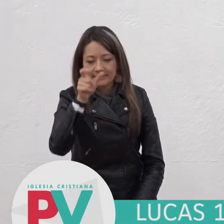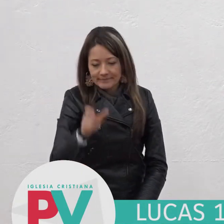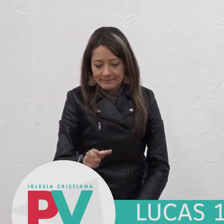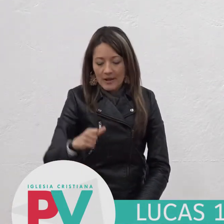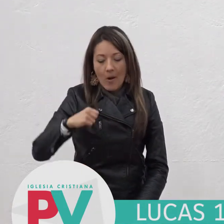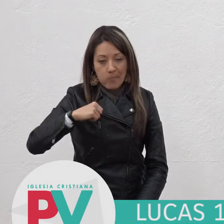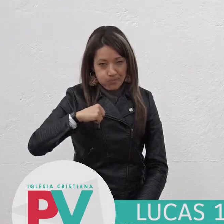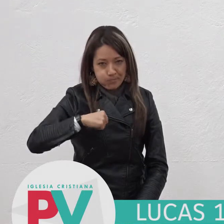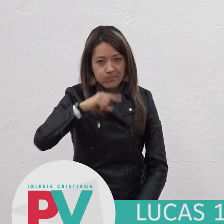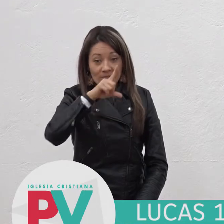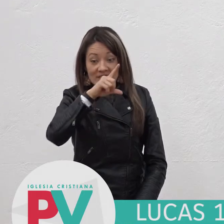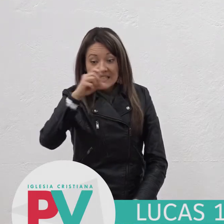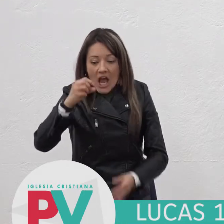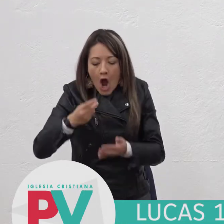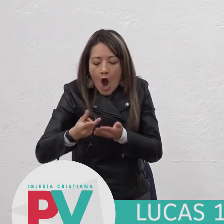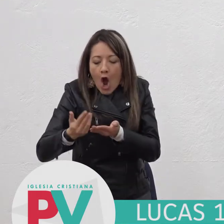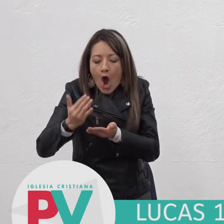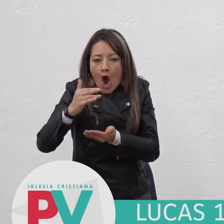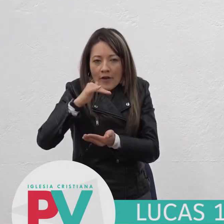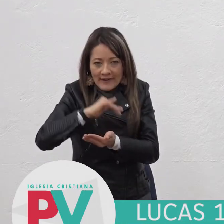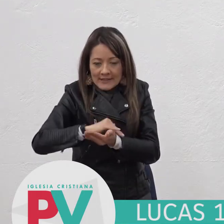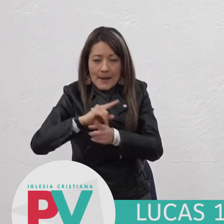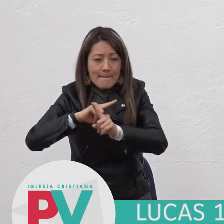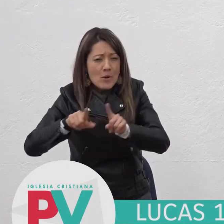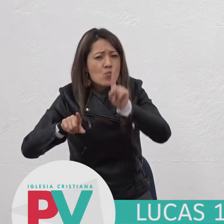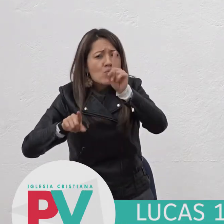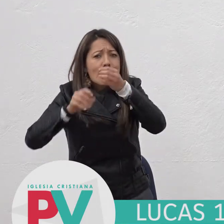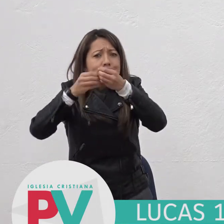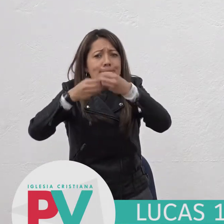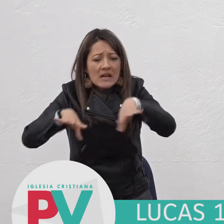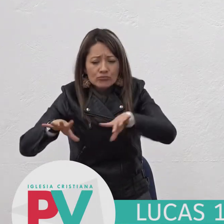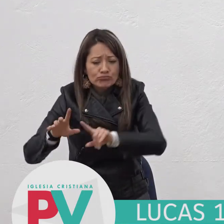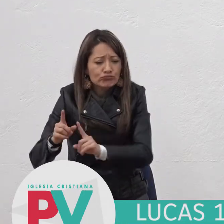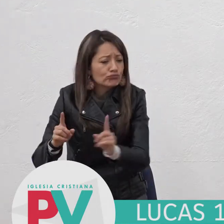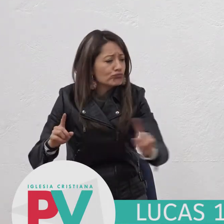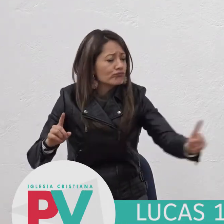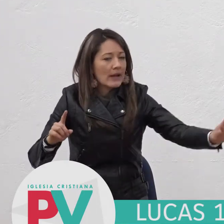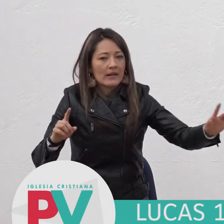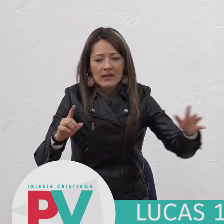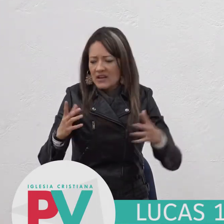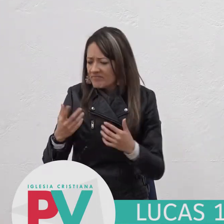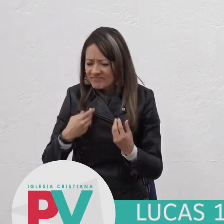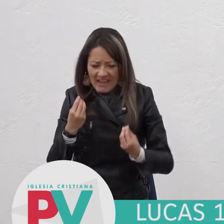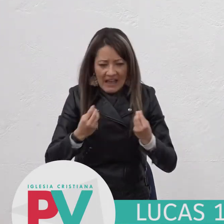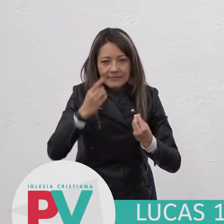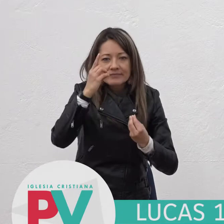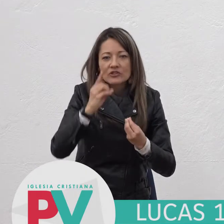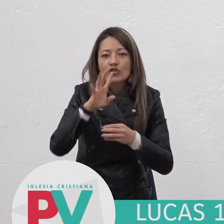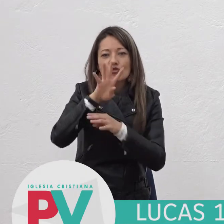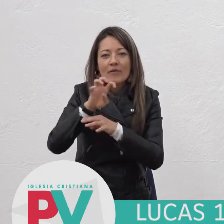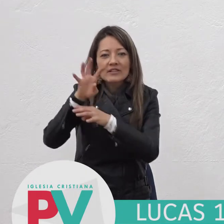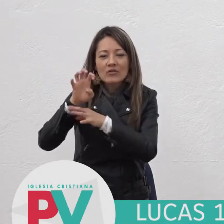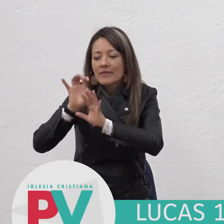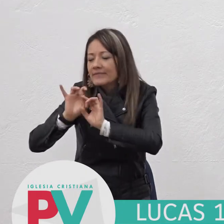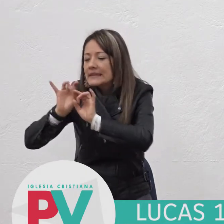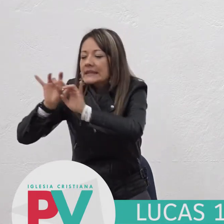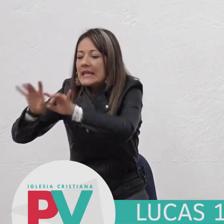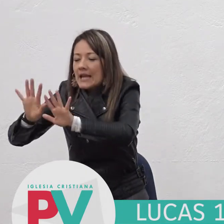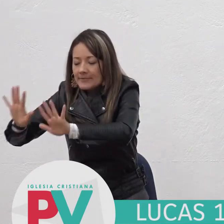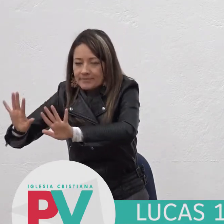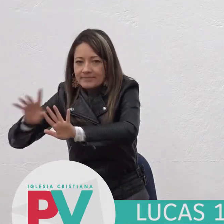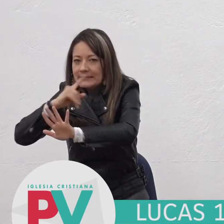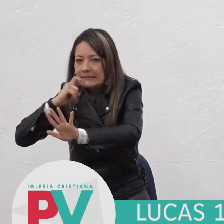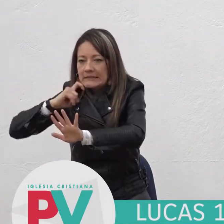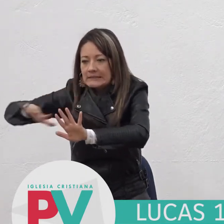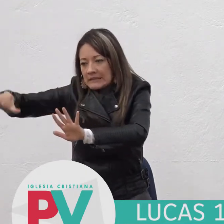pierde una de ellas, no deja las 99 en el desierto y va tras la que se perdió